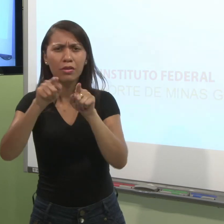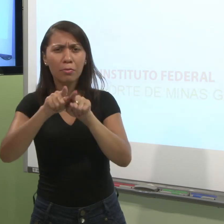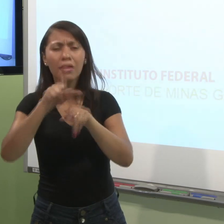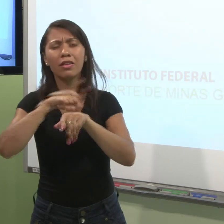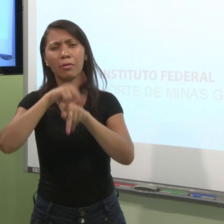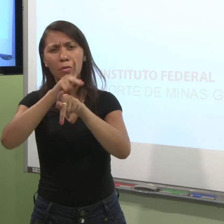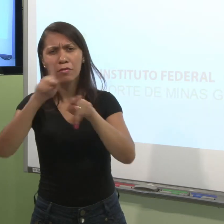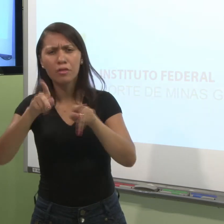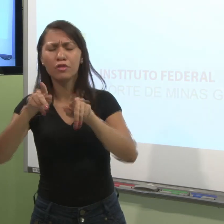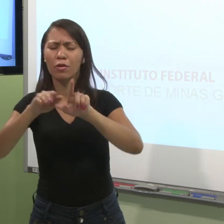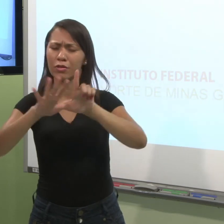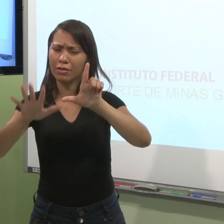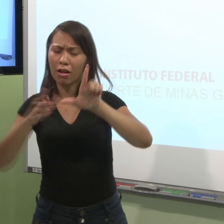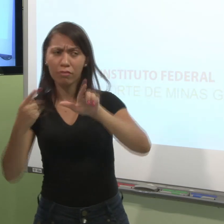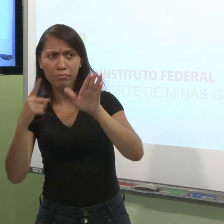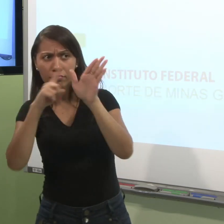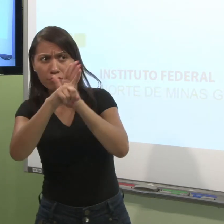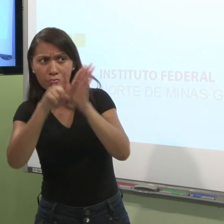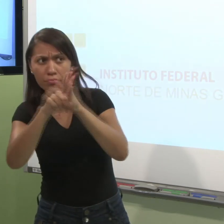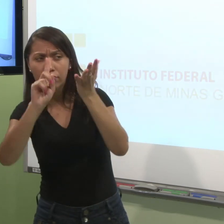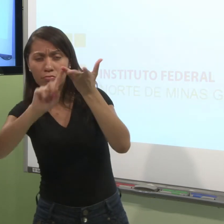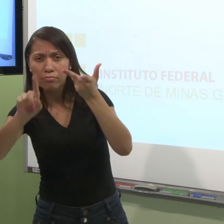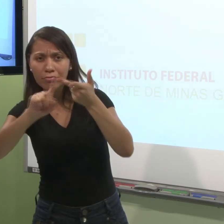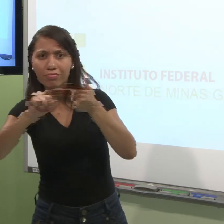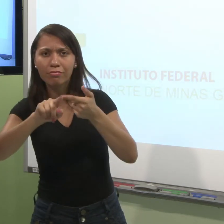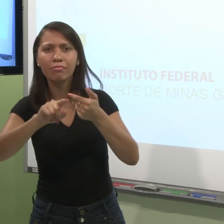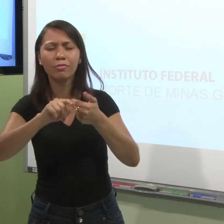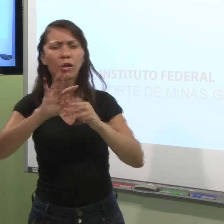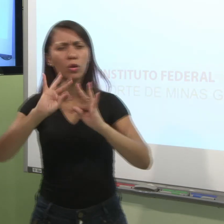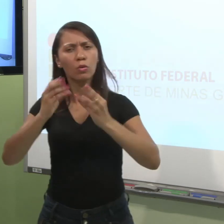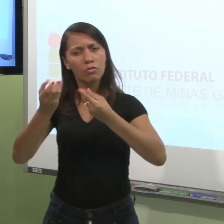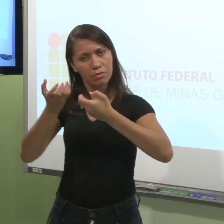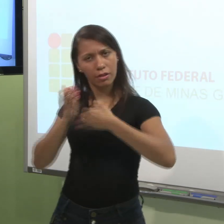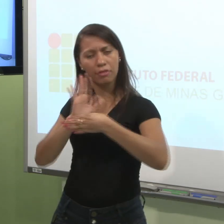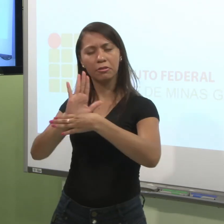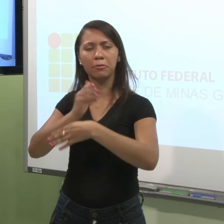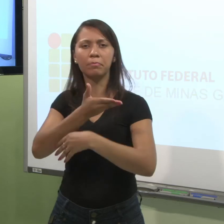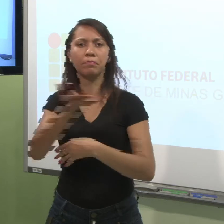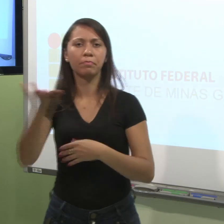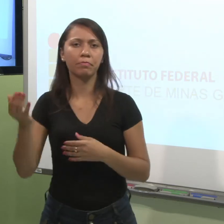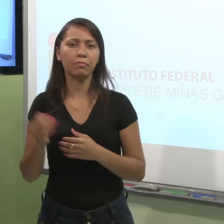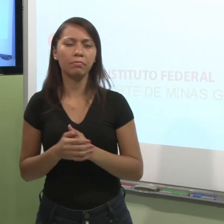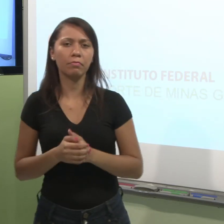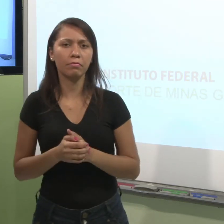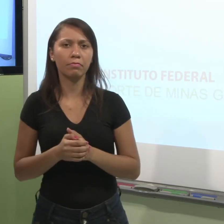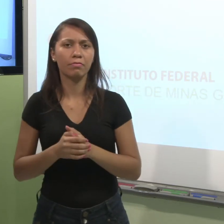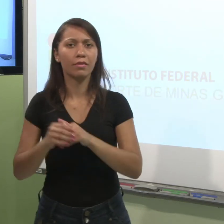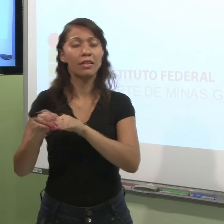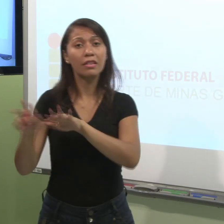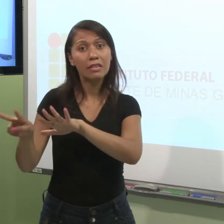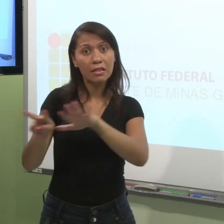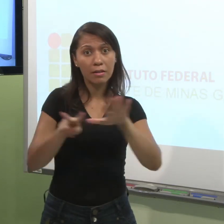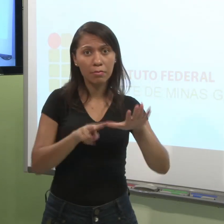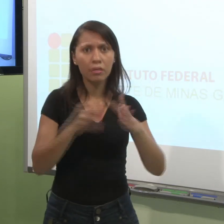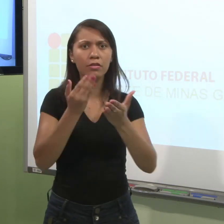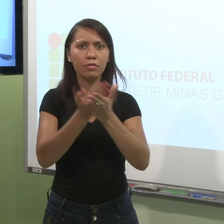estão à disposição para ajudá-los naquilo que for possível. Para cada semana de estudo, vocês têm um fórum para